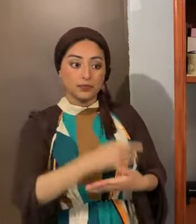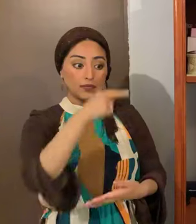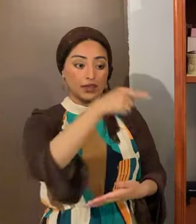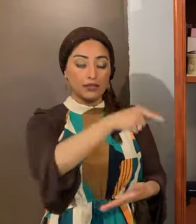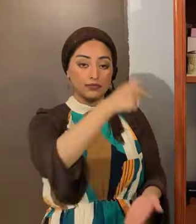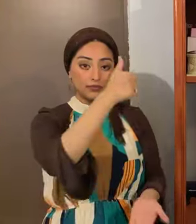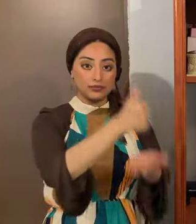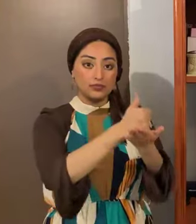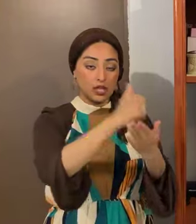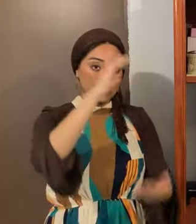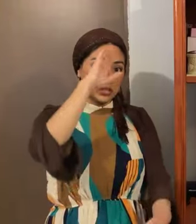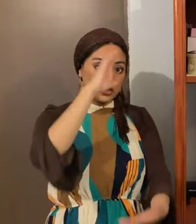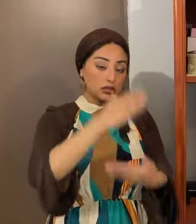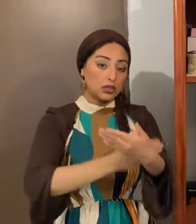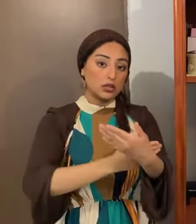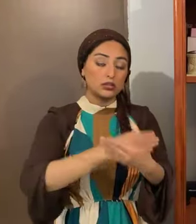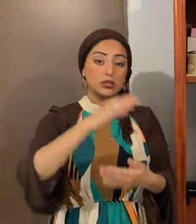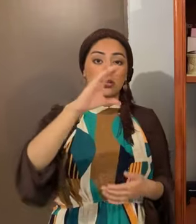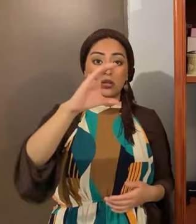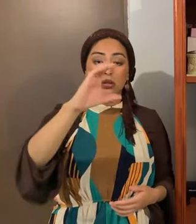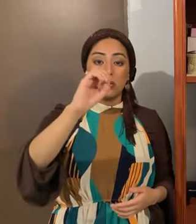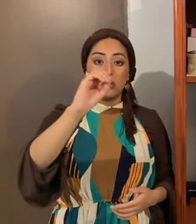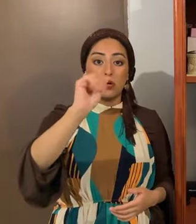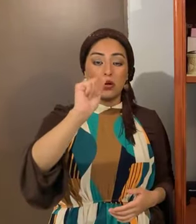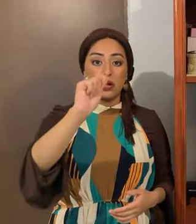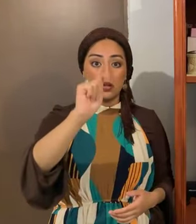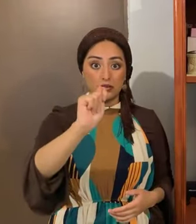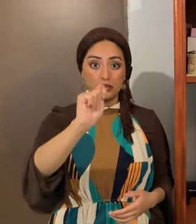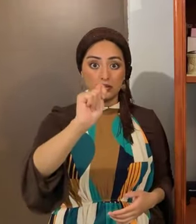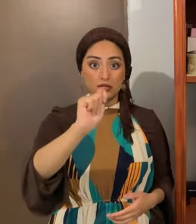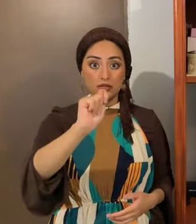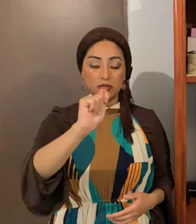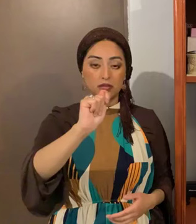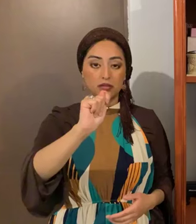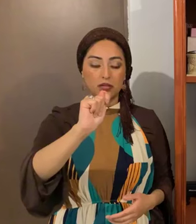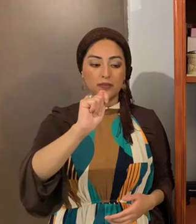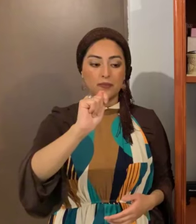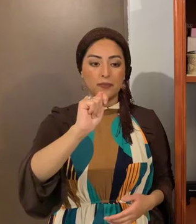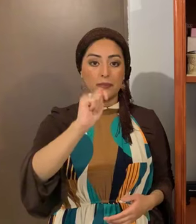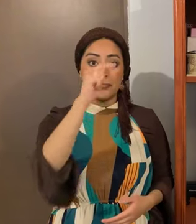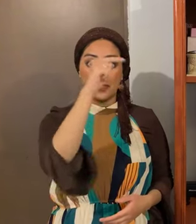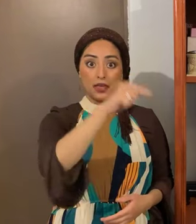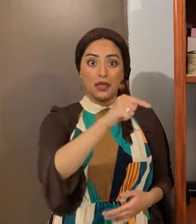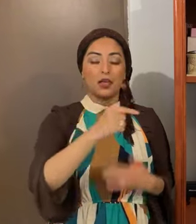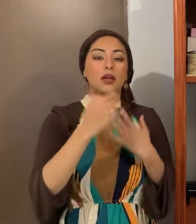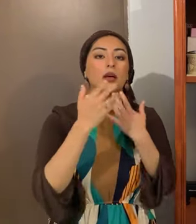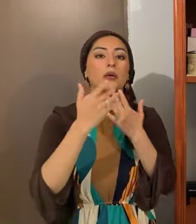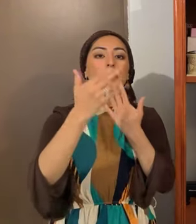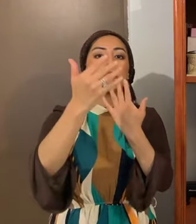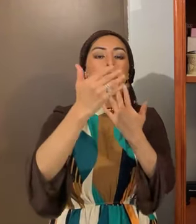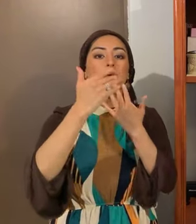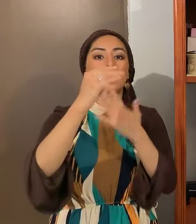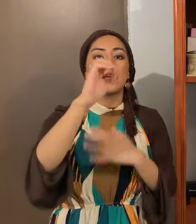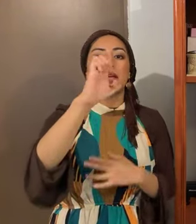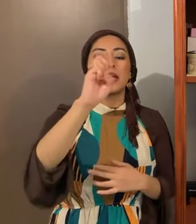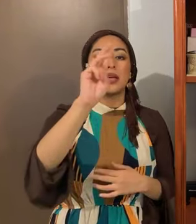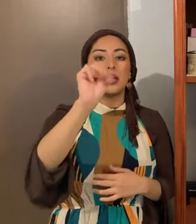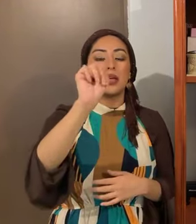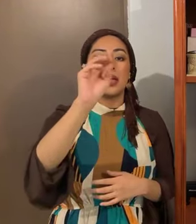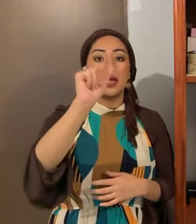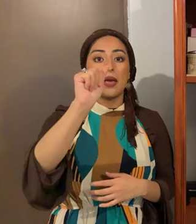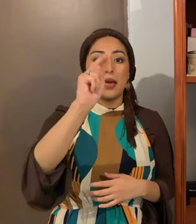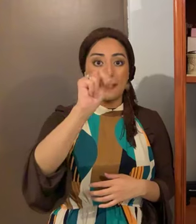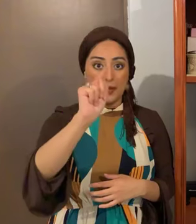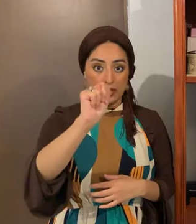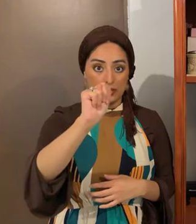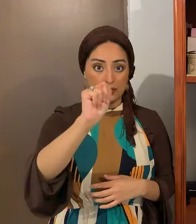hijos de Coat. Entonces, Emán era de los hijos de Coat. El cantor Emán, hijo de Joel,